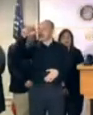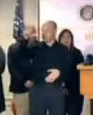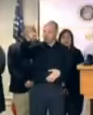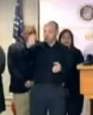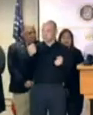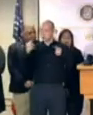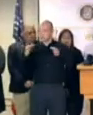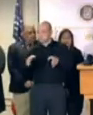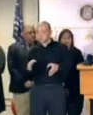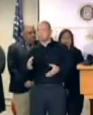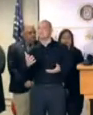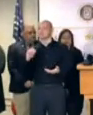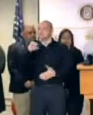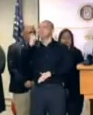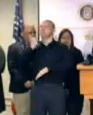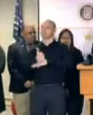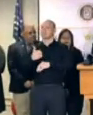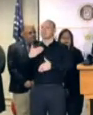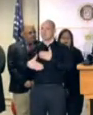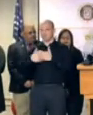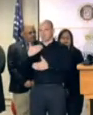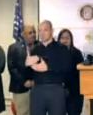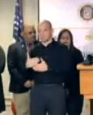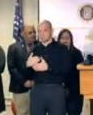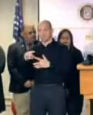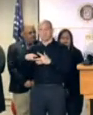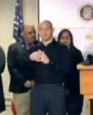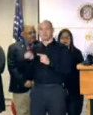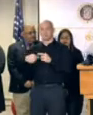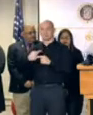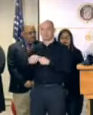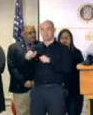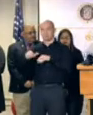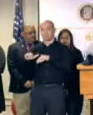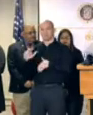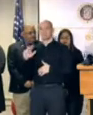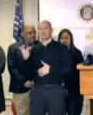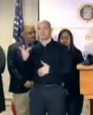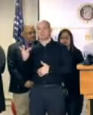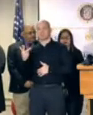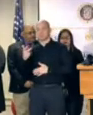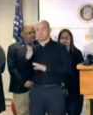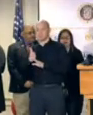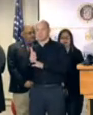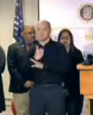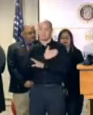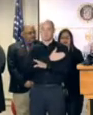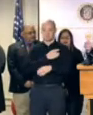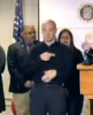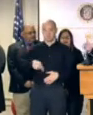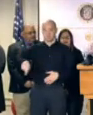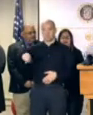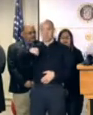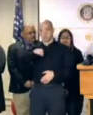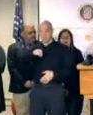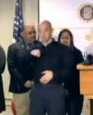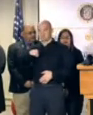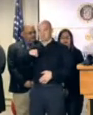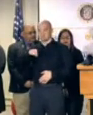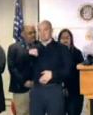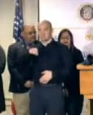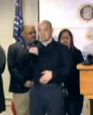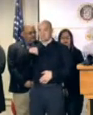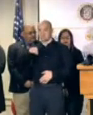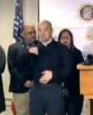de Puerto Rico, han implementado un protocolo desde el 3 de marzo, donde antes de ellos hacer la función de traer el